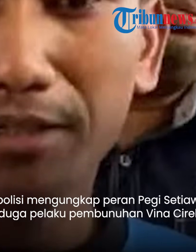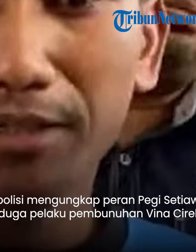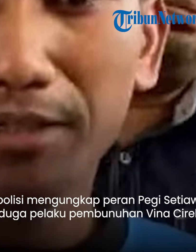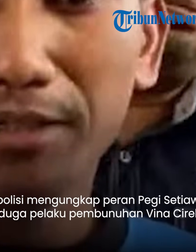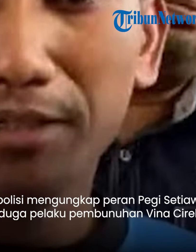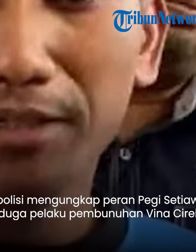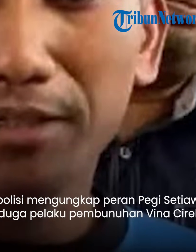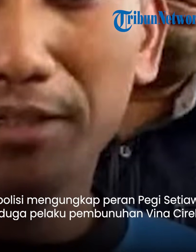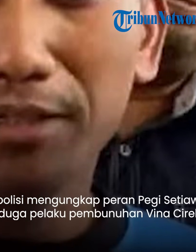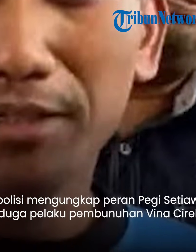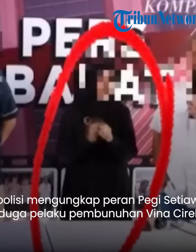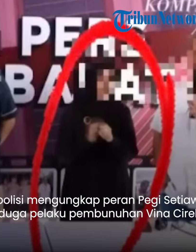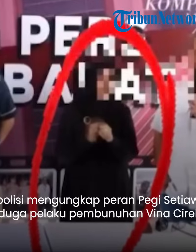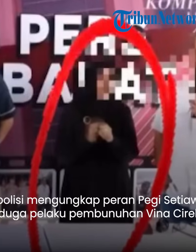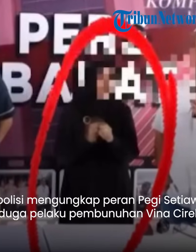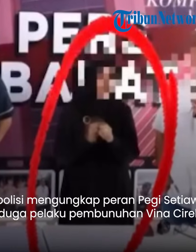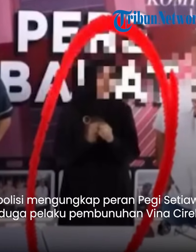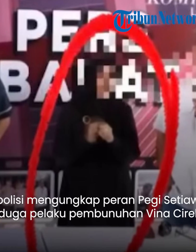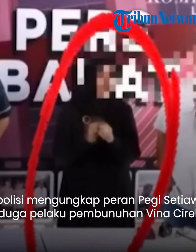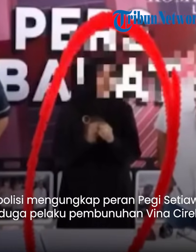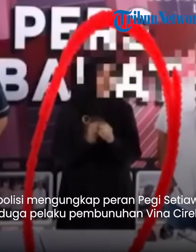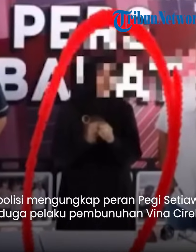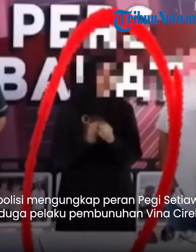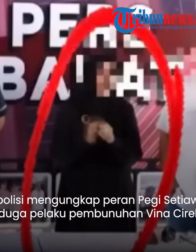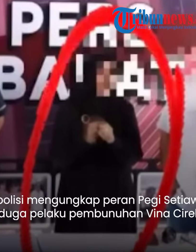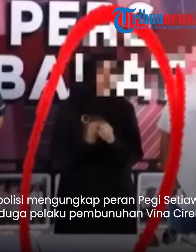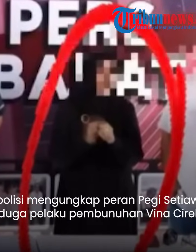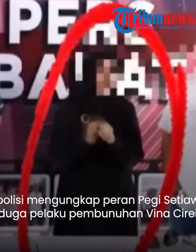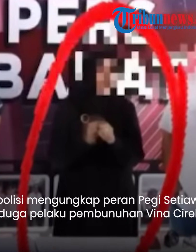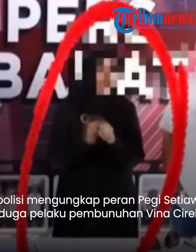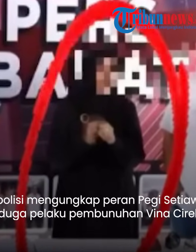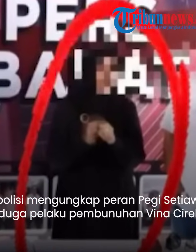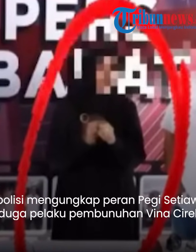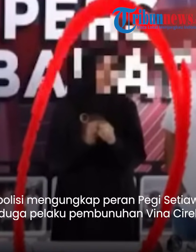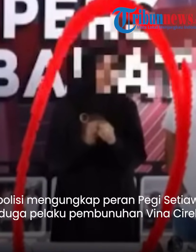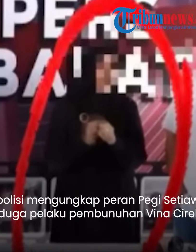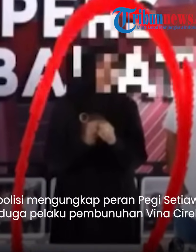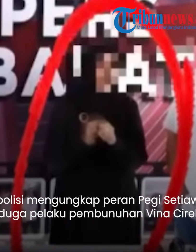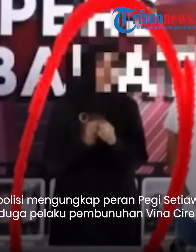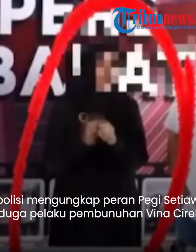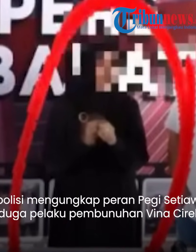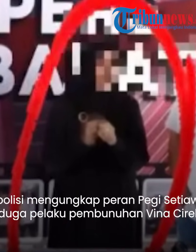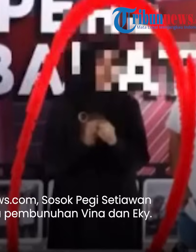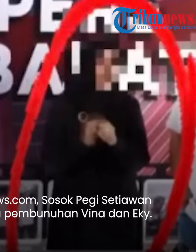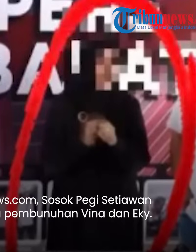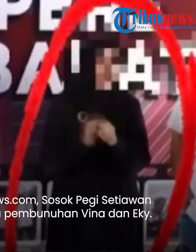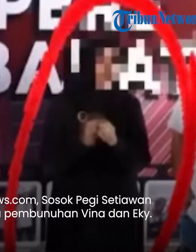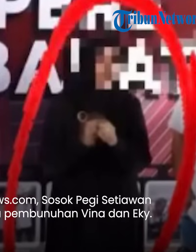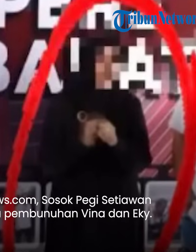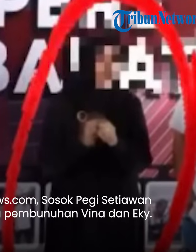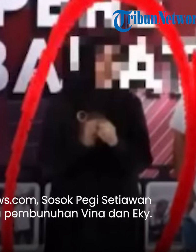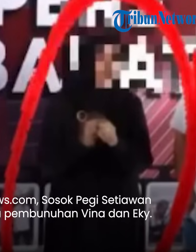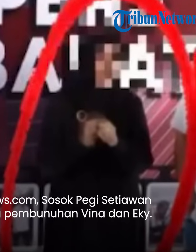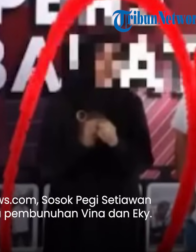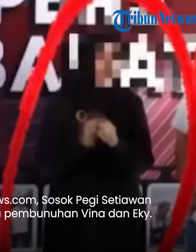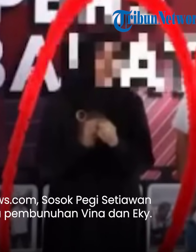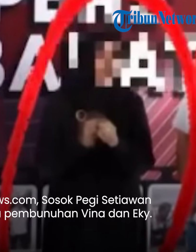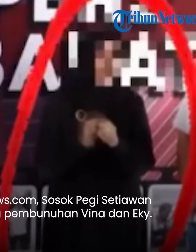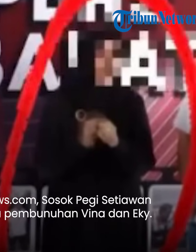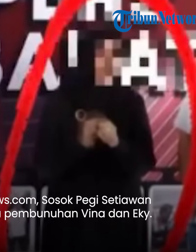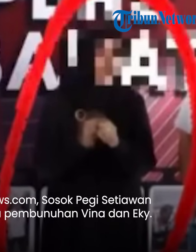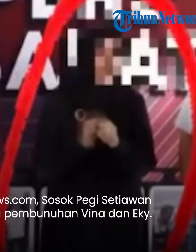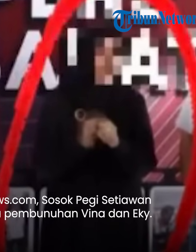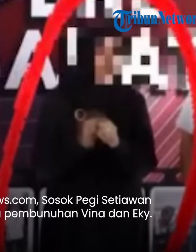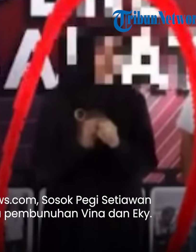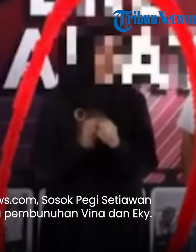tersebut, polisi mengungkap peran Peggy Setiawan alias Perong yang merupakan terduga pelaku pembunuhan Vina. Dikutip dari